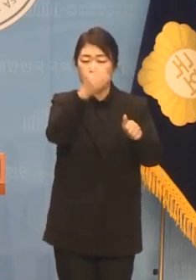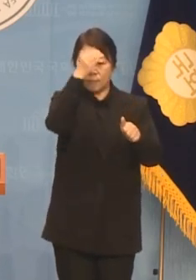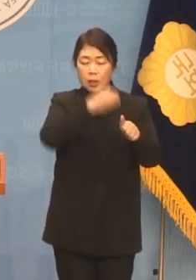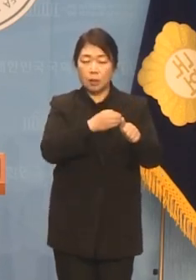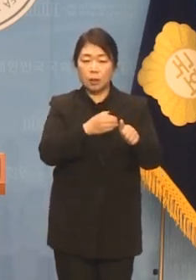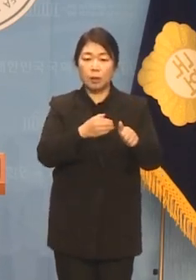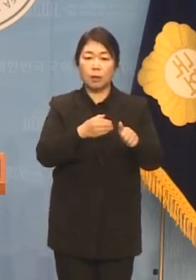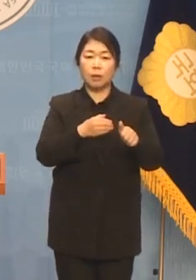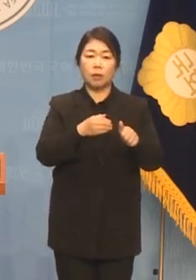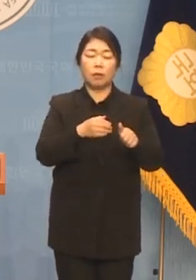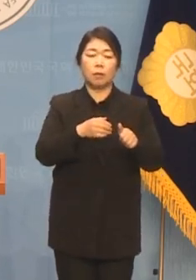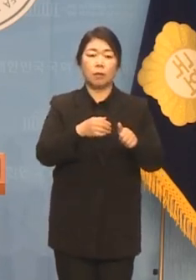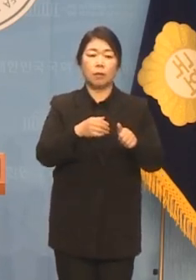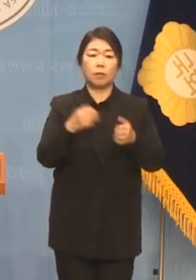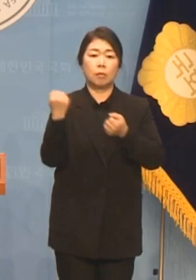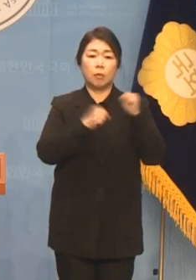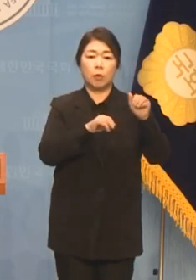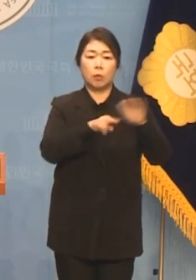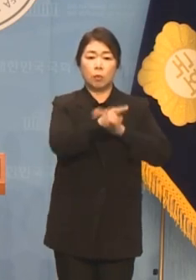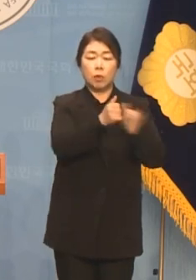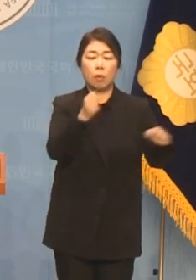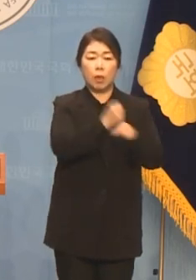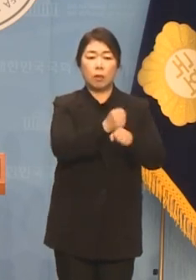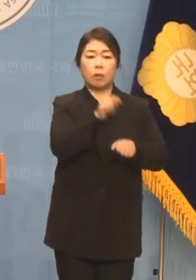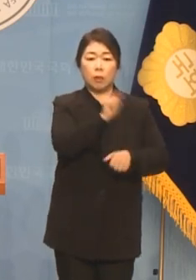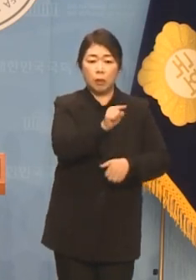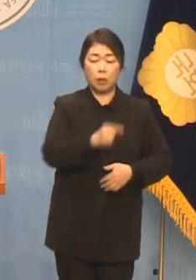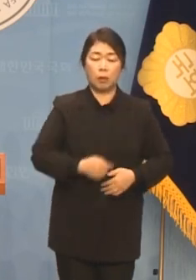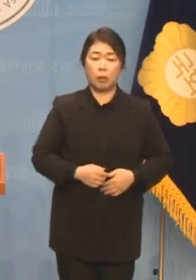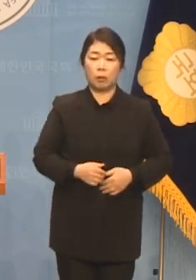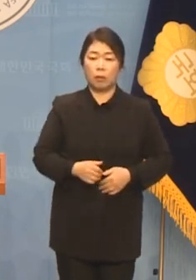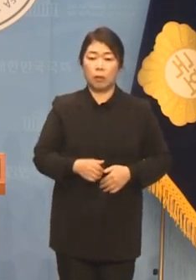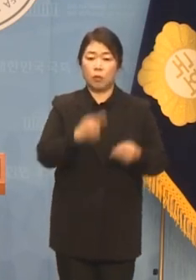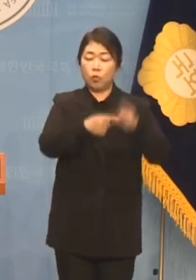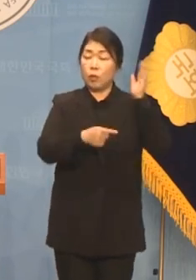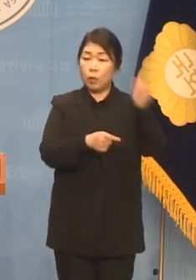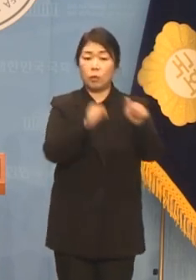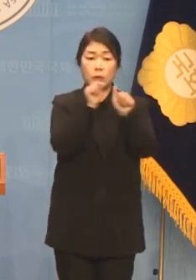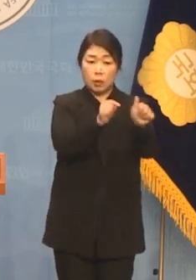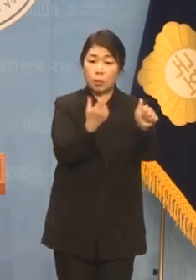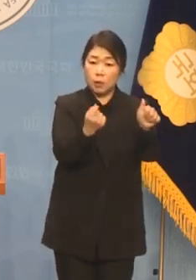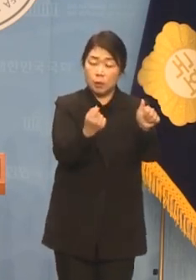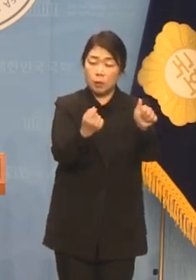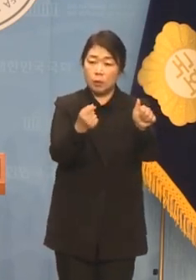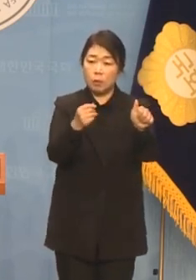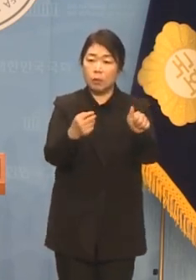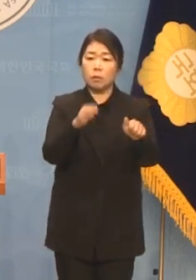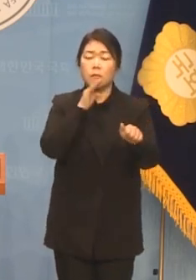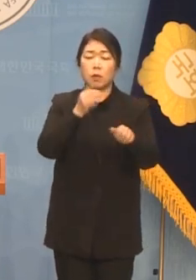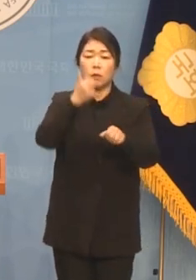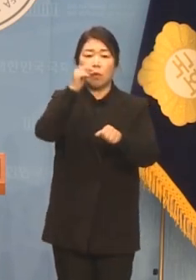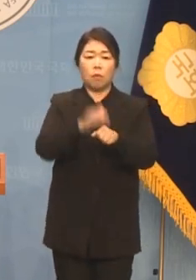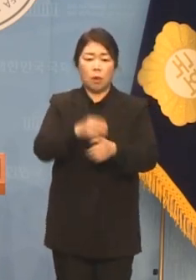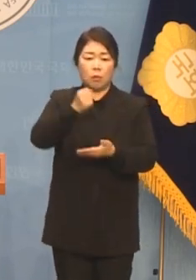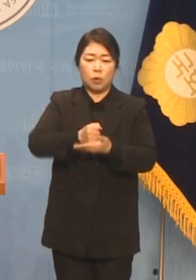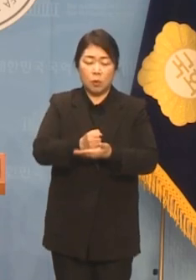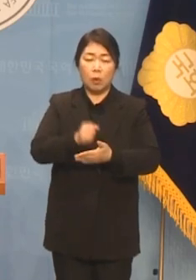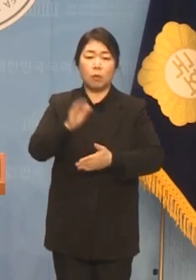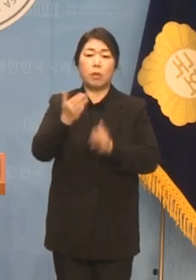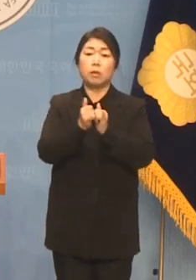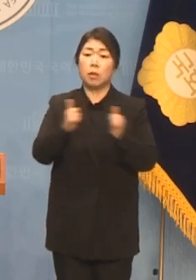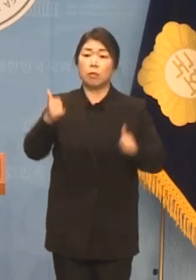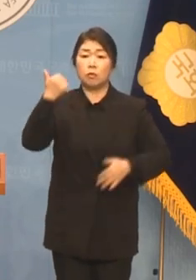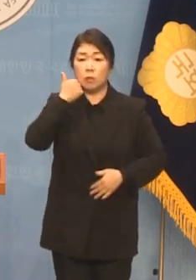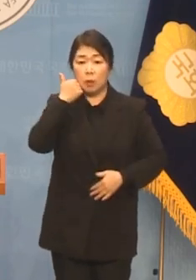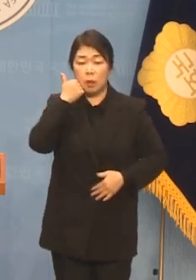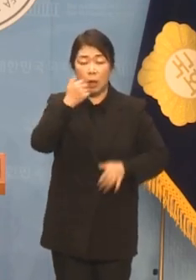윤성열 대통령인데 누구에게 치 구원하고 있습니까 정말로 억울함을 호소해야 할 사람은